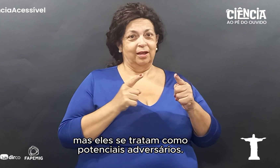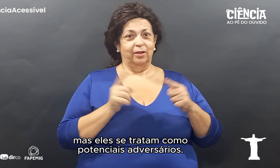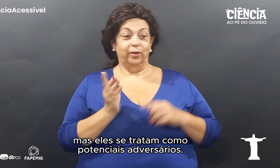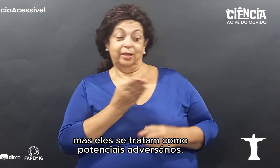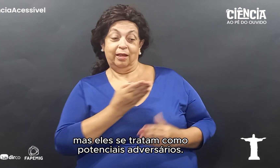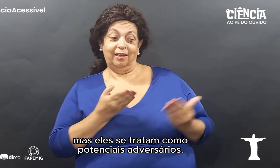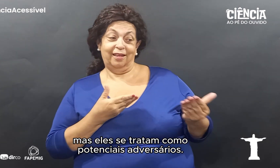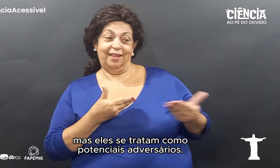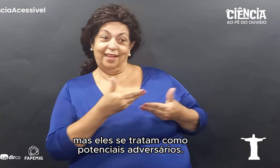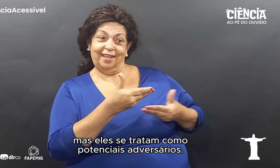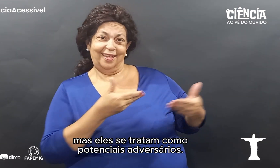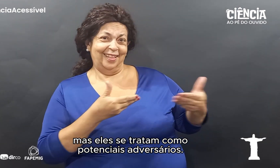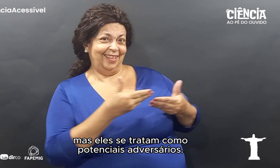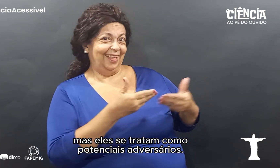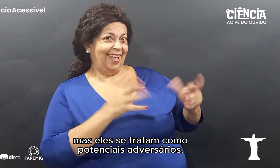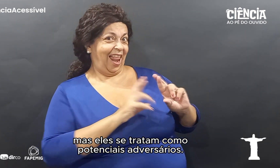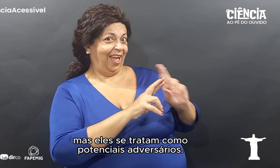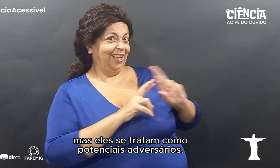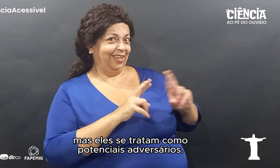tratam como